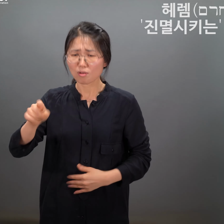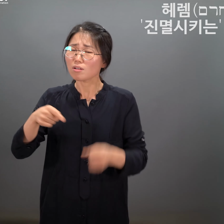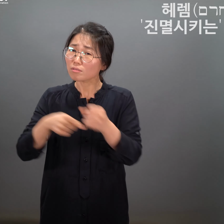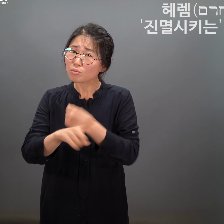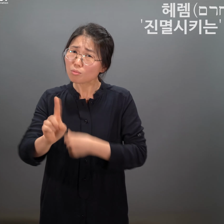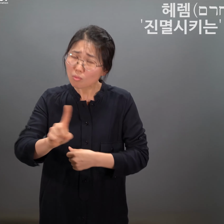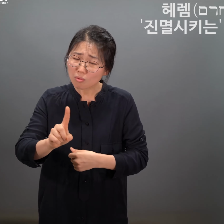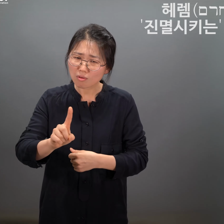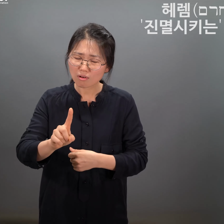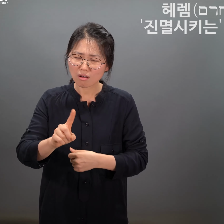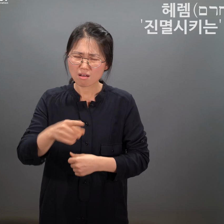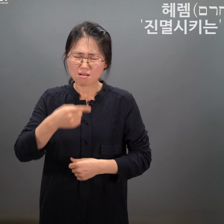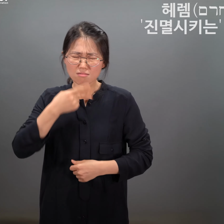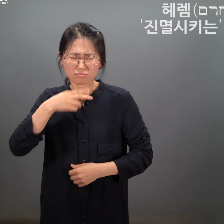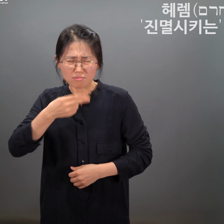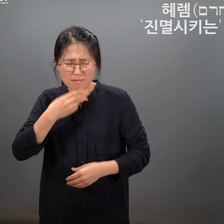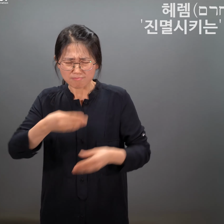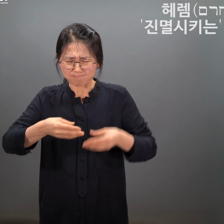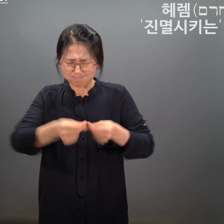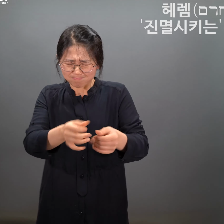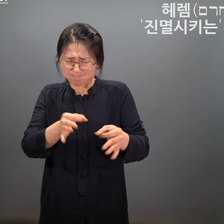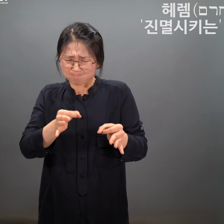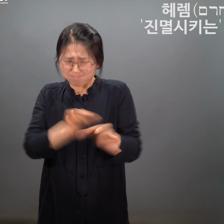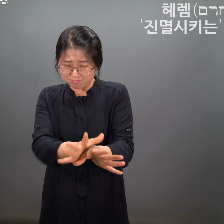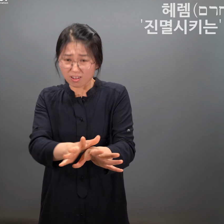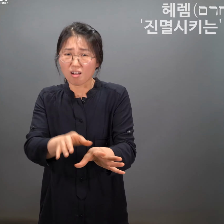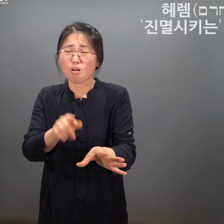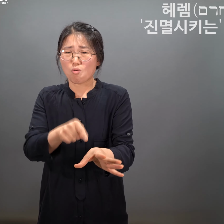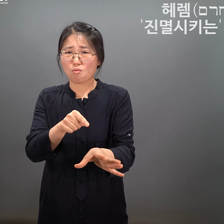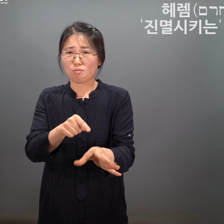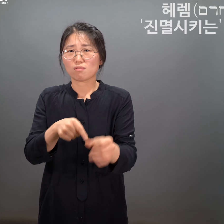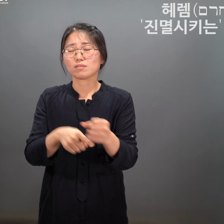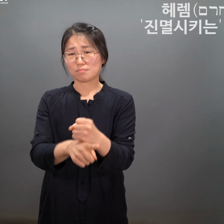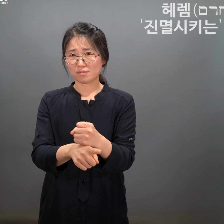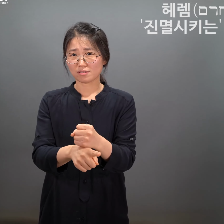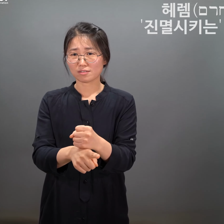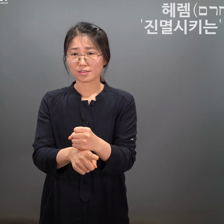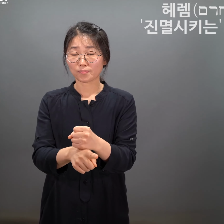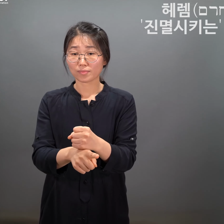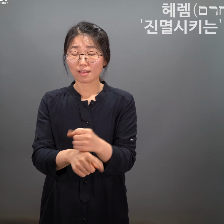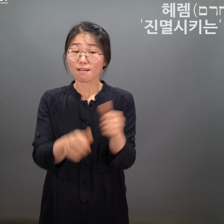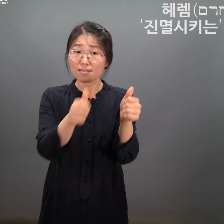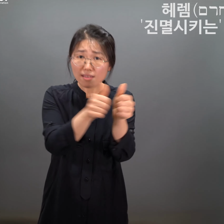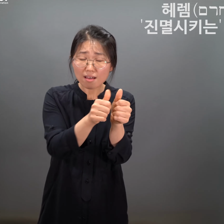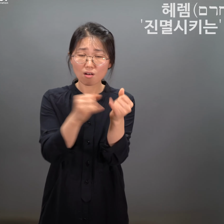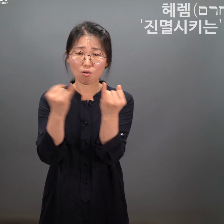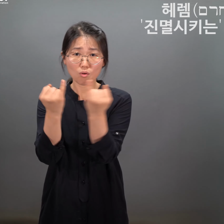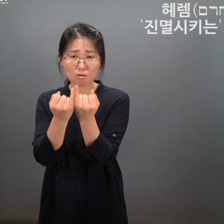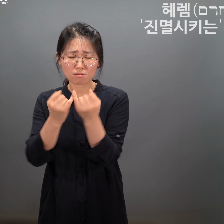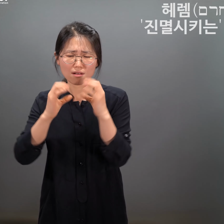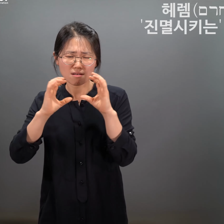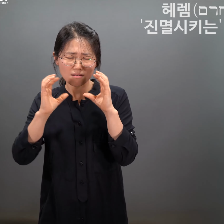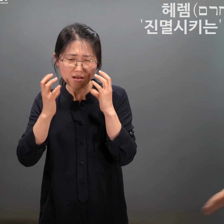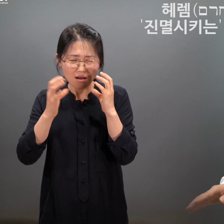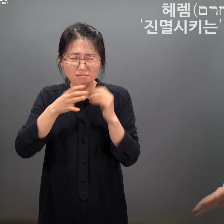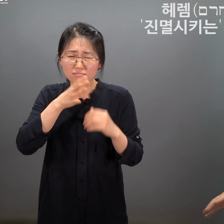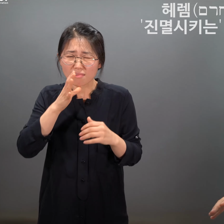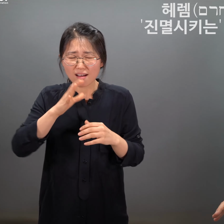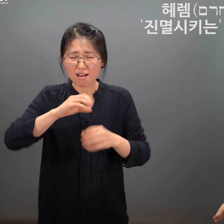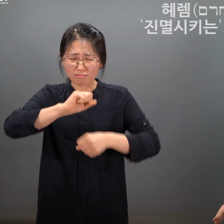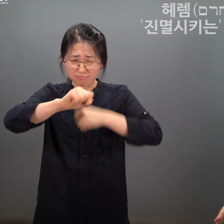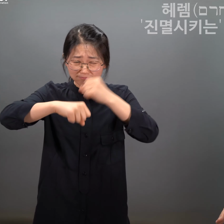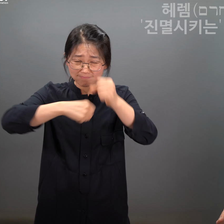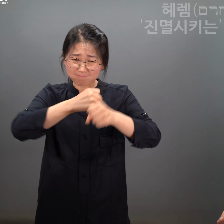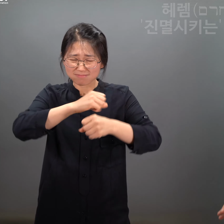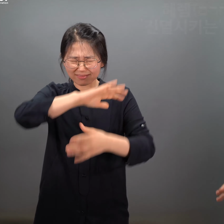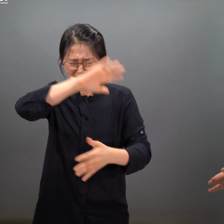전쟁입니다. 남녀노소를 구분하지 않고 모두를 그리고 그 성읍의 모든 것을 하나도 남기지